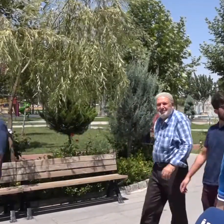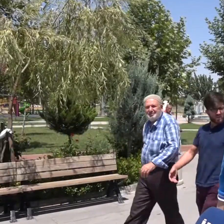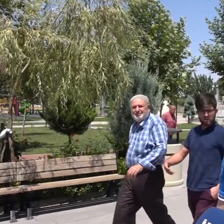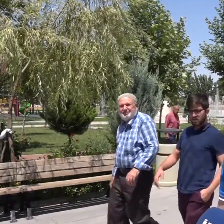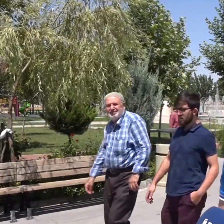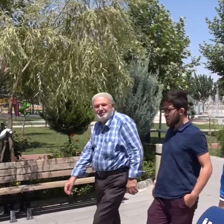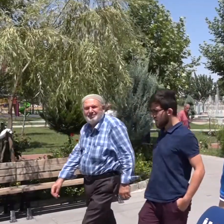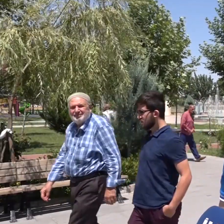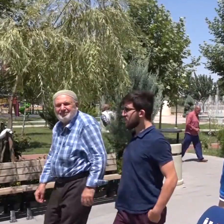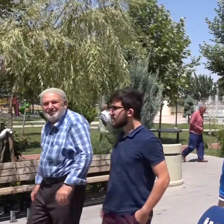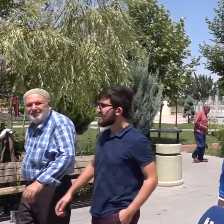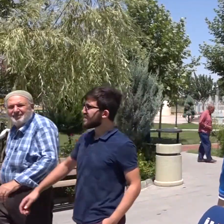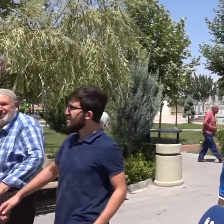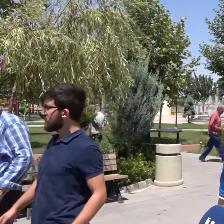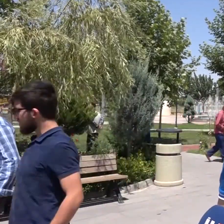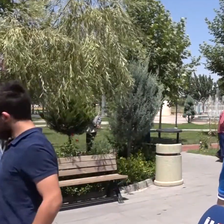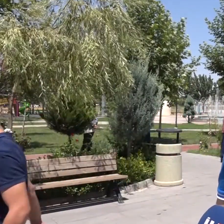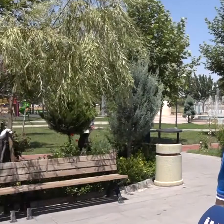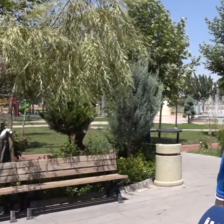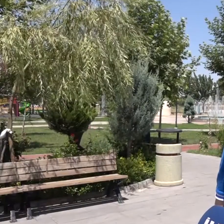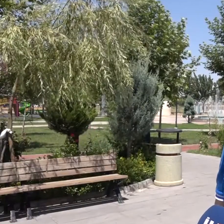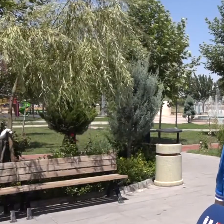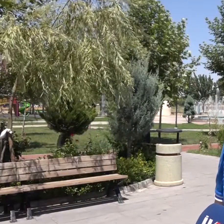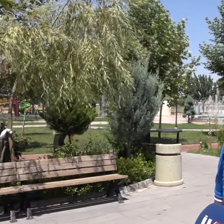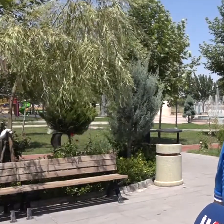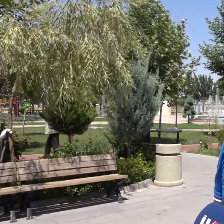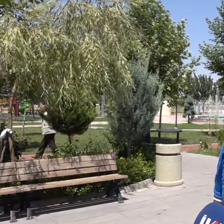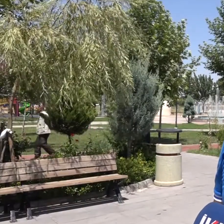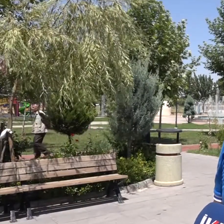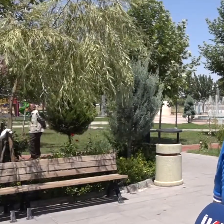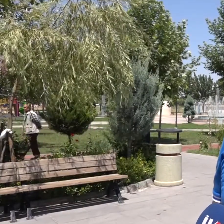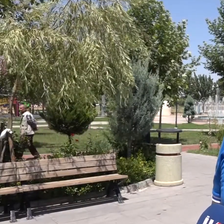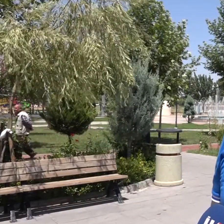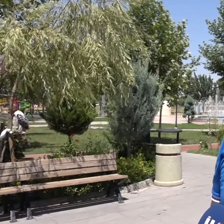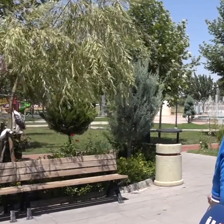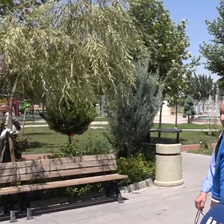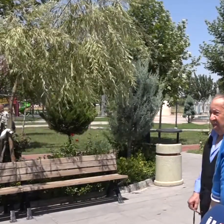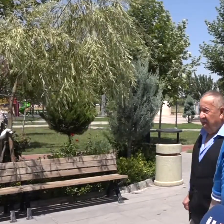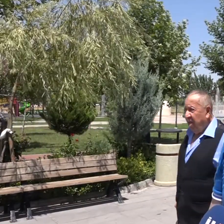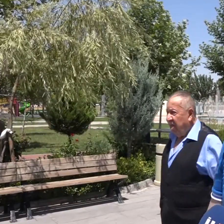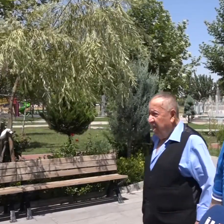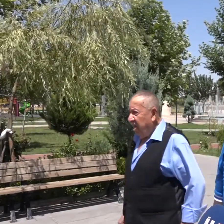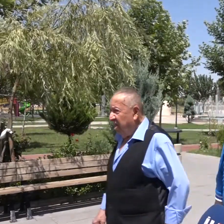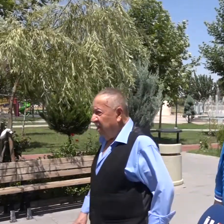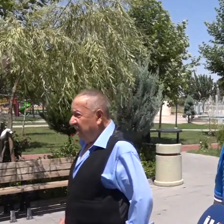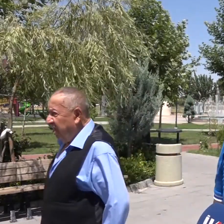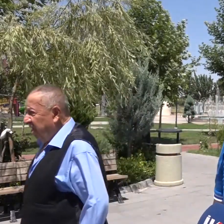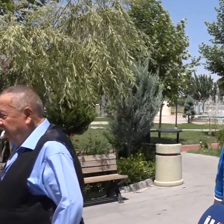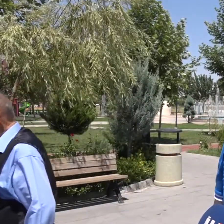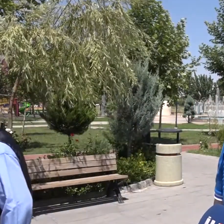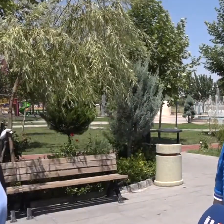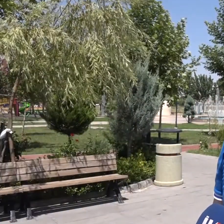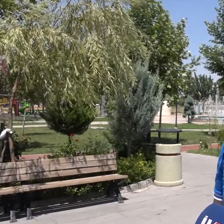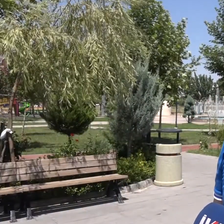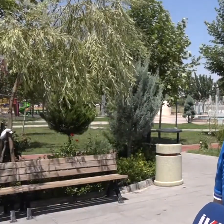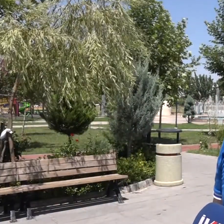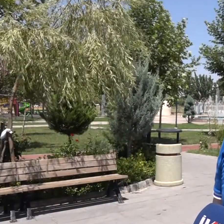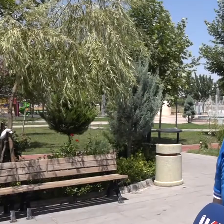sonra baya böyle duyarlı insanlarımızın olduğunu anladım. Özellikle mesela